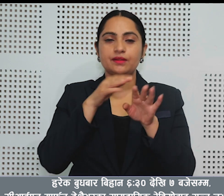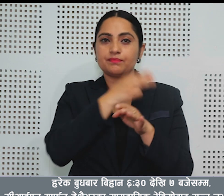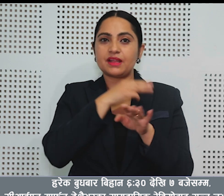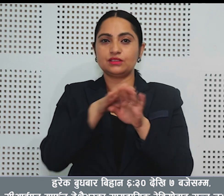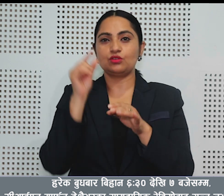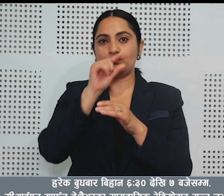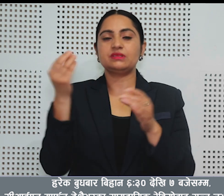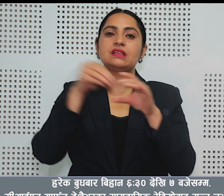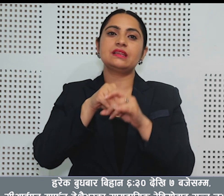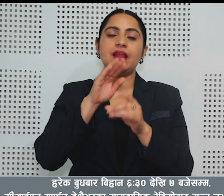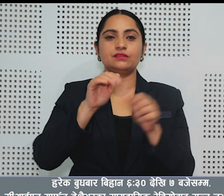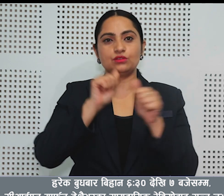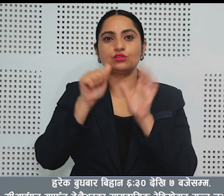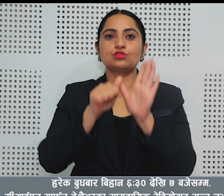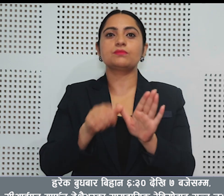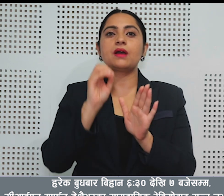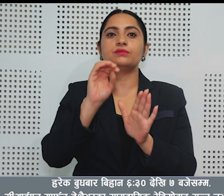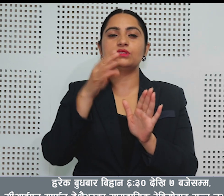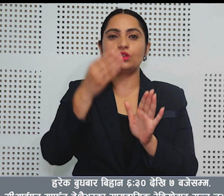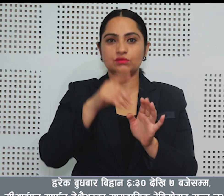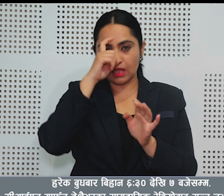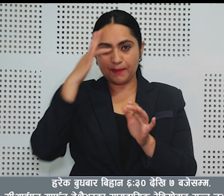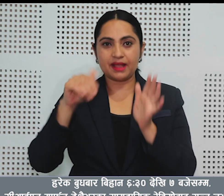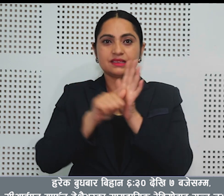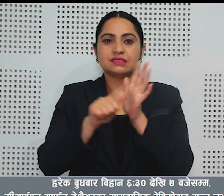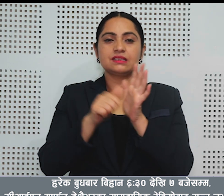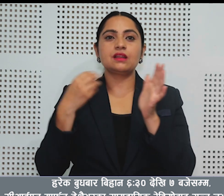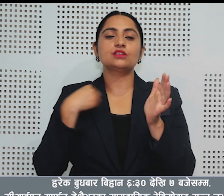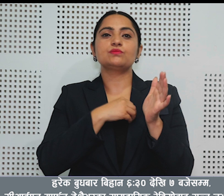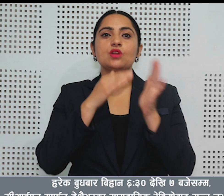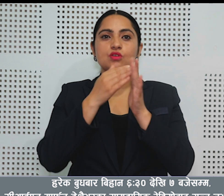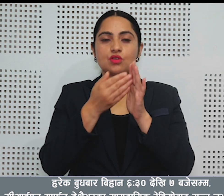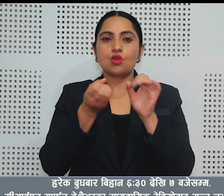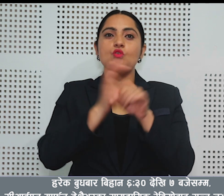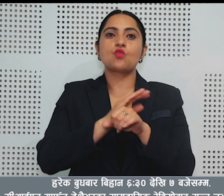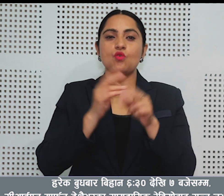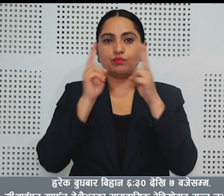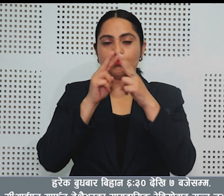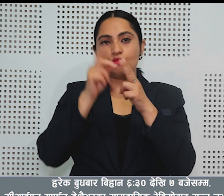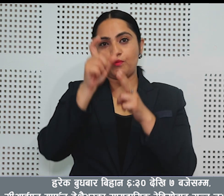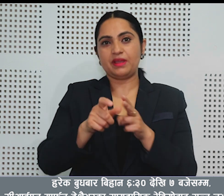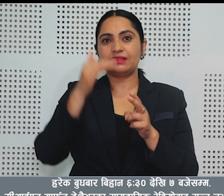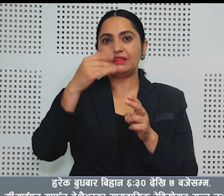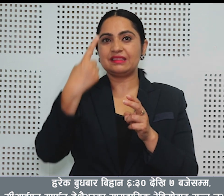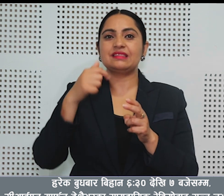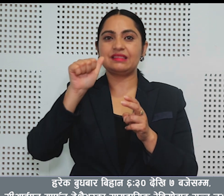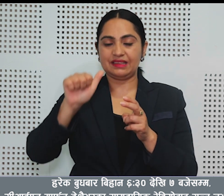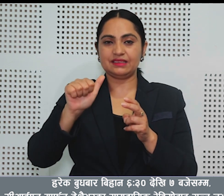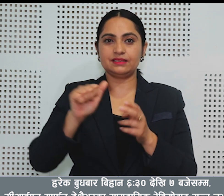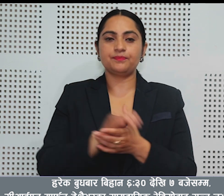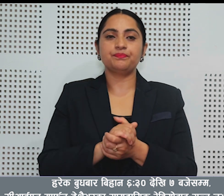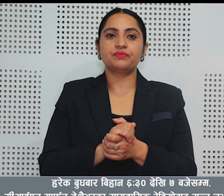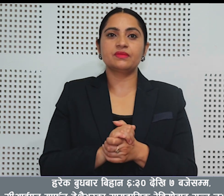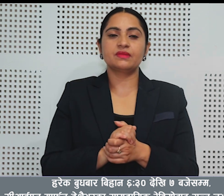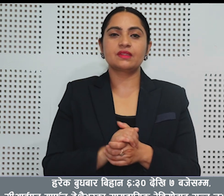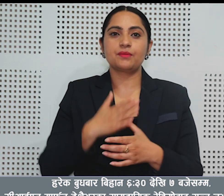समावेश गर्दैछौं, जसको जवाफ दिँदै हुनुहुन्छ बाँके जिल्ला अस्पतालका कोभिड फोकल व्यक्ति तेज ओली। मेरो नाम रोशनी राणा